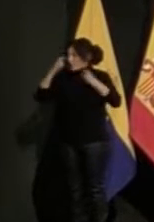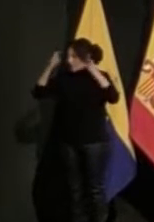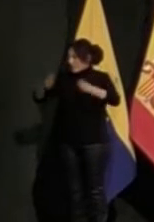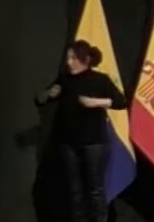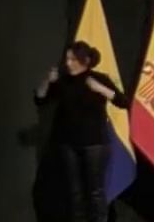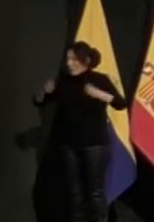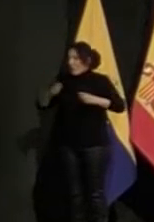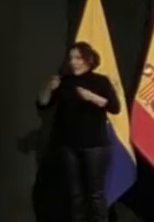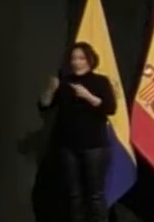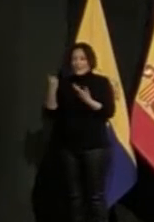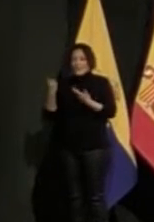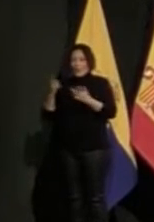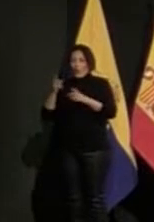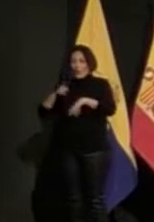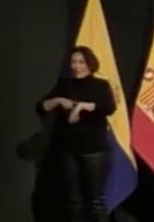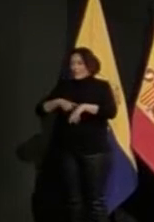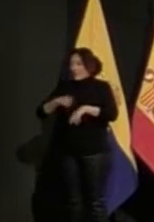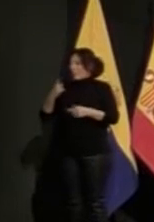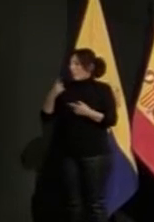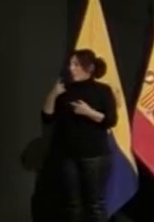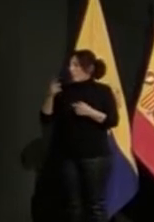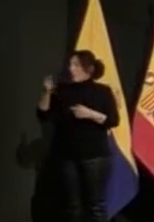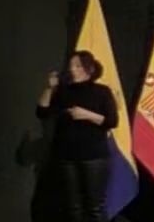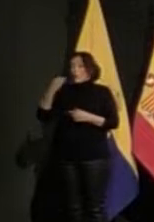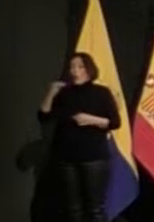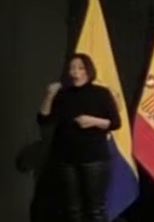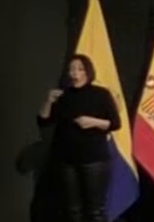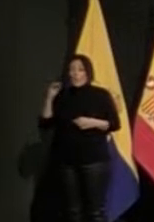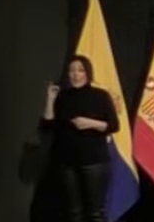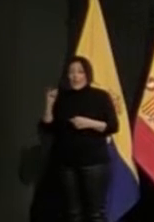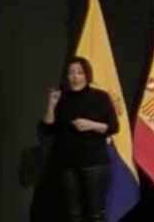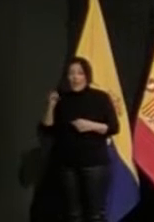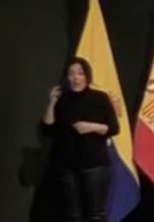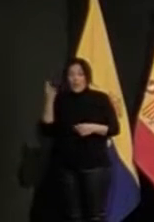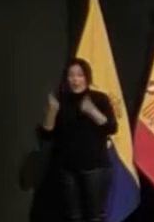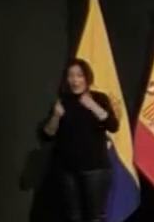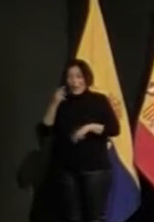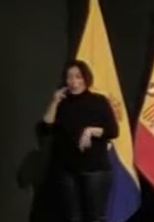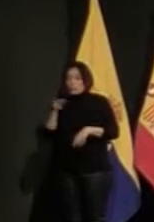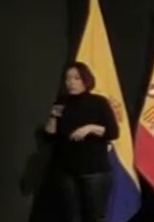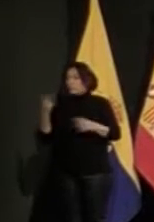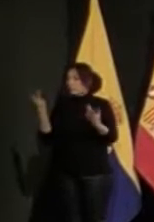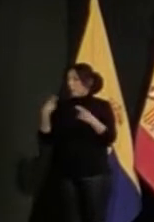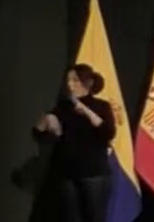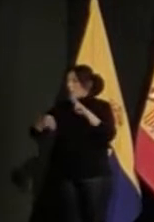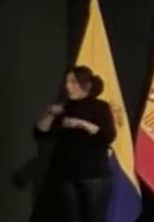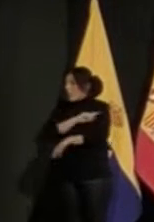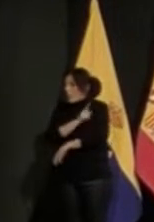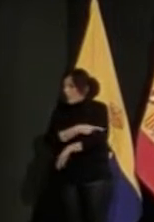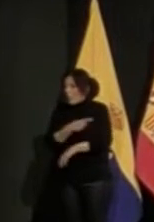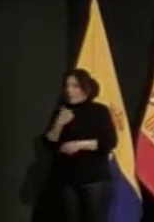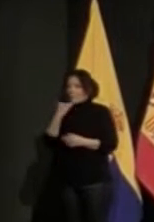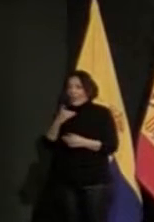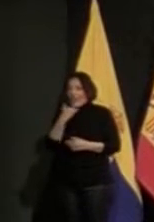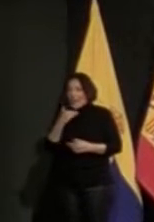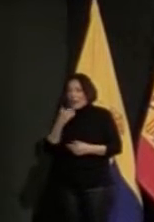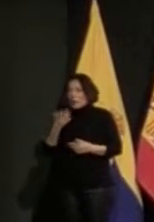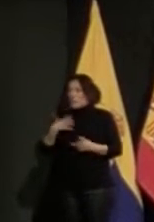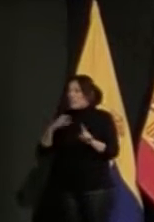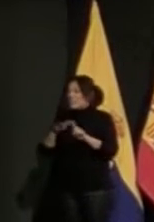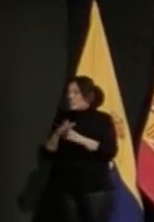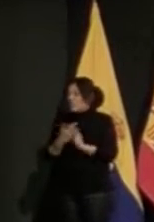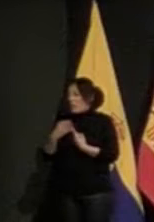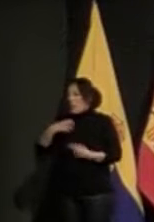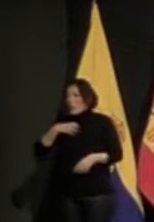esfuerzo, dedicación, porque además hay muchos chicos y chavales jóvenes que están a lo mejor iniciando alguna actividad y que piensan que cualquier